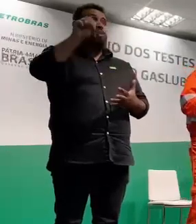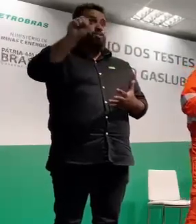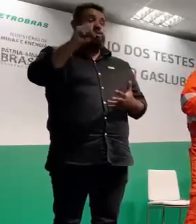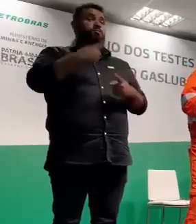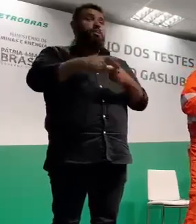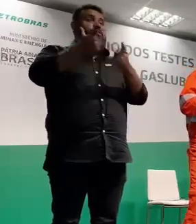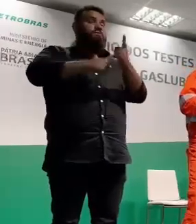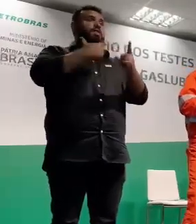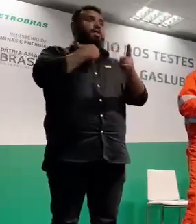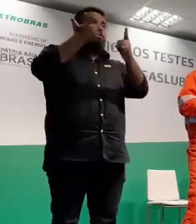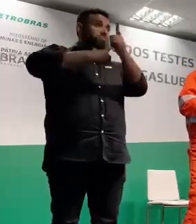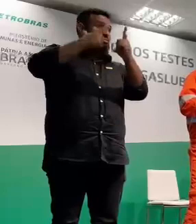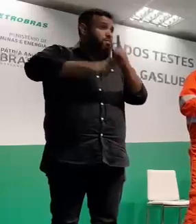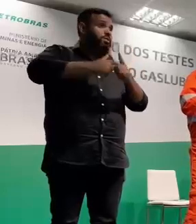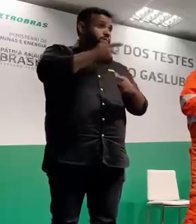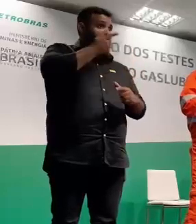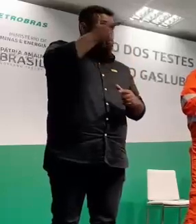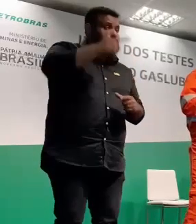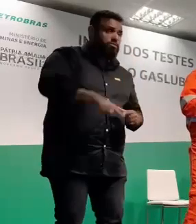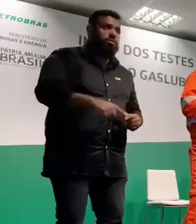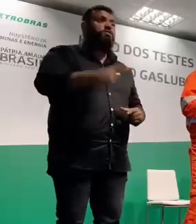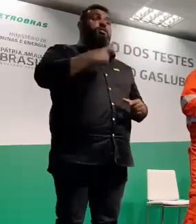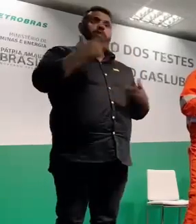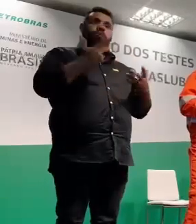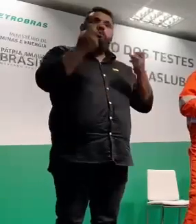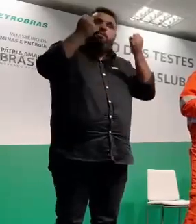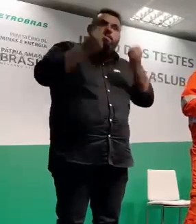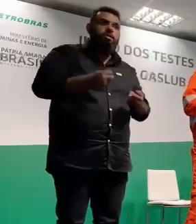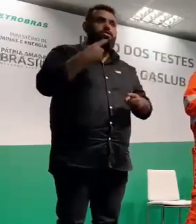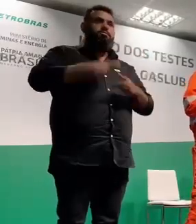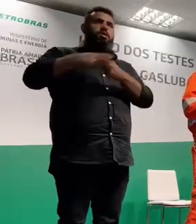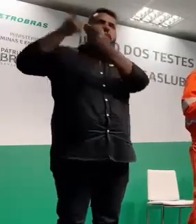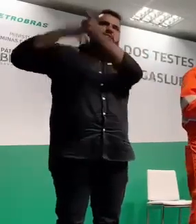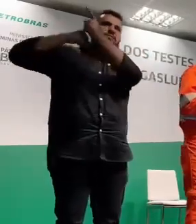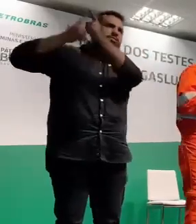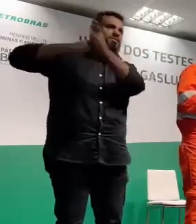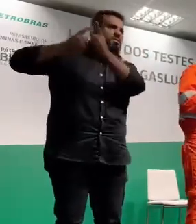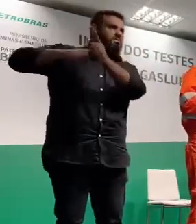reais de dívida. Vou repetir, estamos carregando nas costas aí o pagamento de